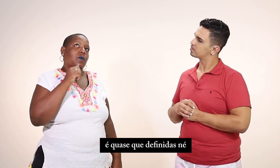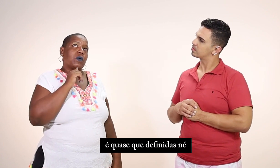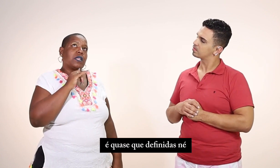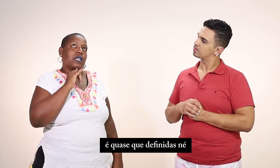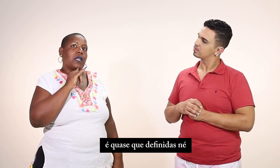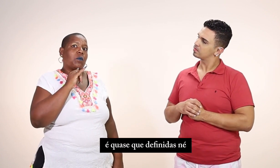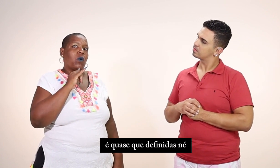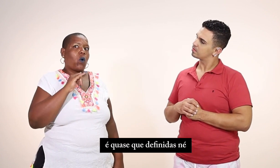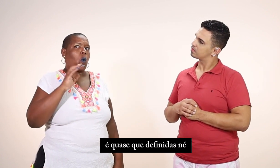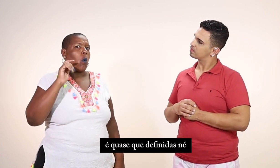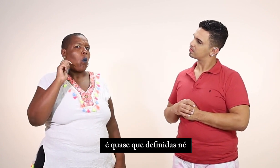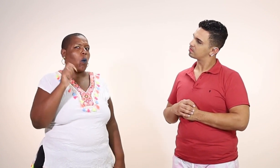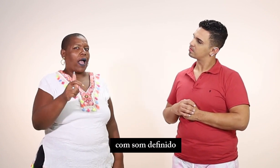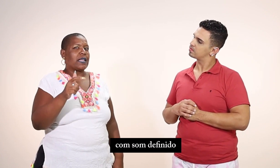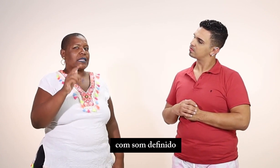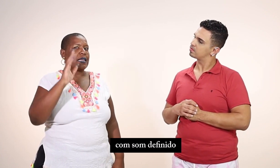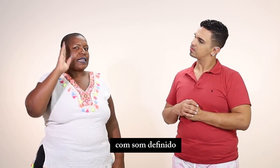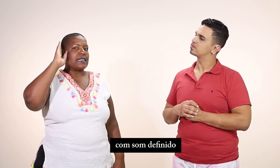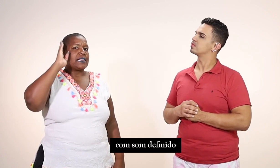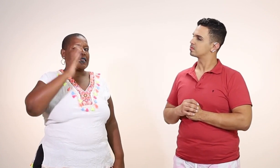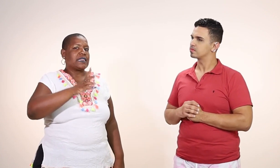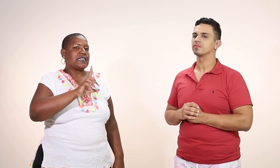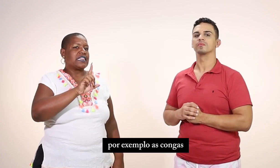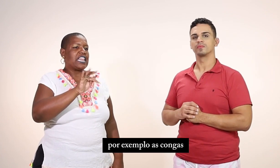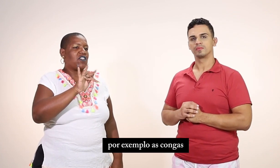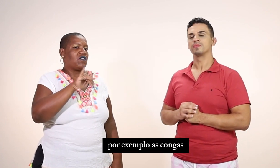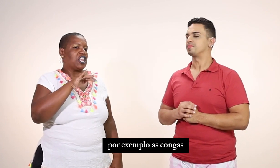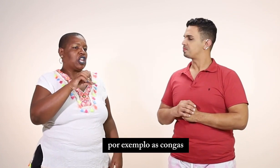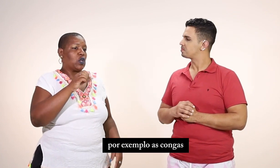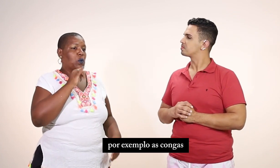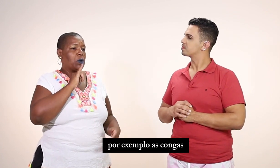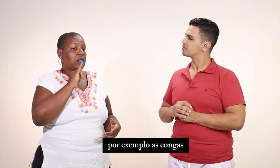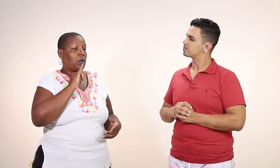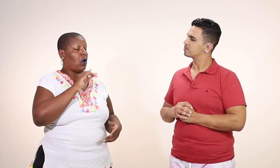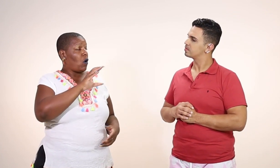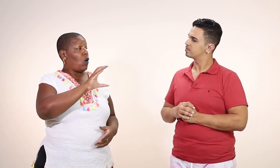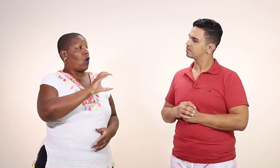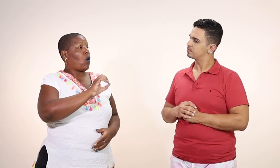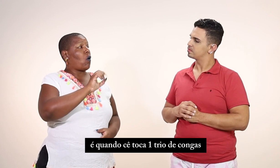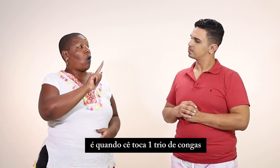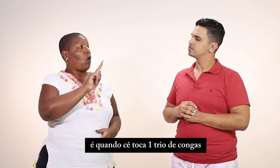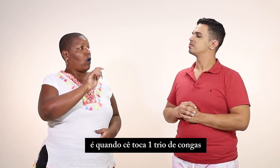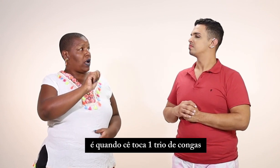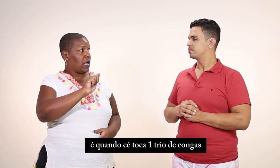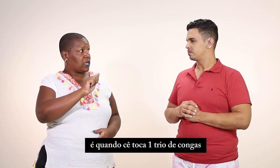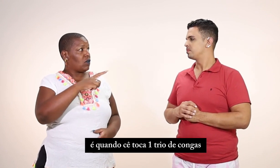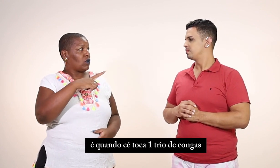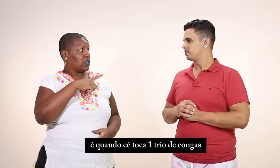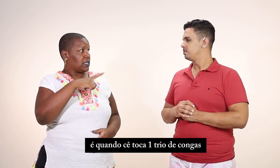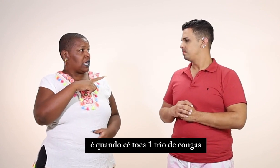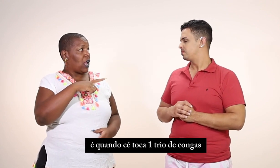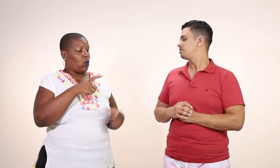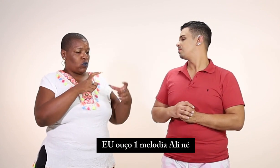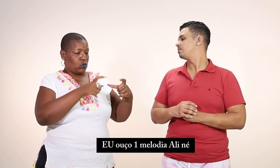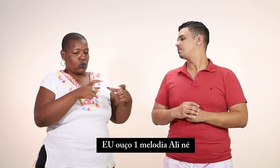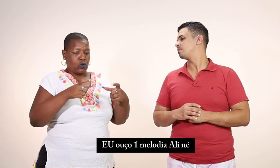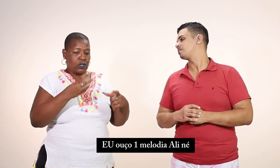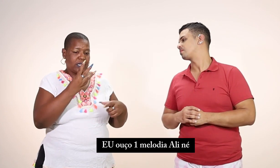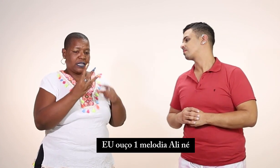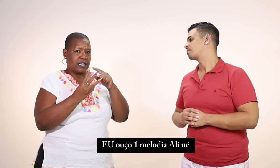quase que definidas, né? Com som definido. Por exemplo, as congas. Quando você toca um trio de congas, eu ouço uma melodia